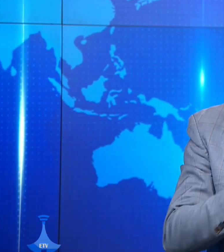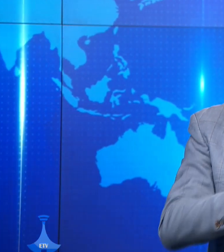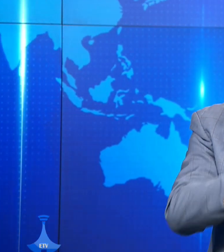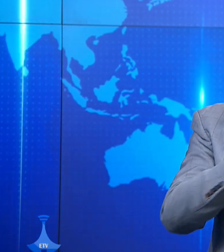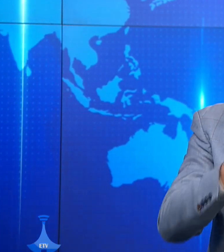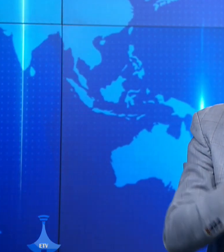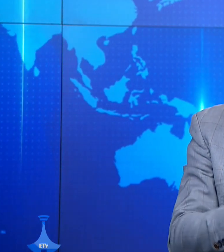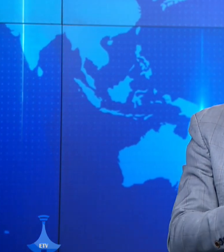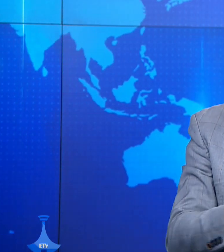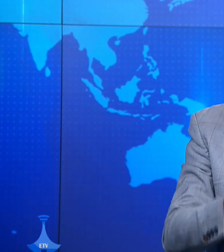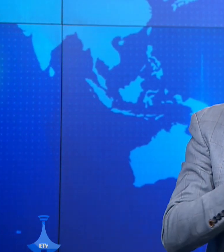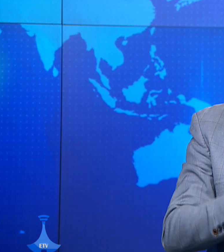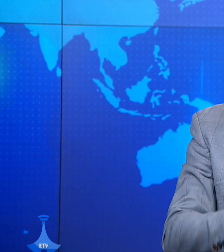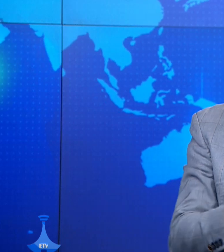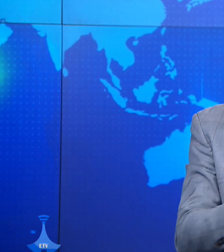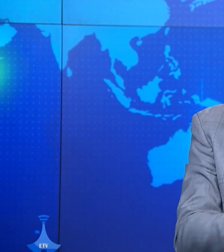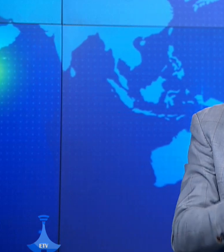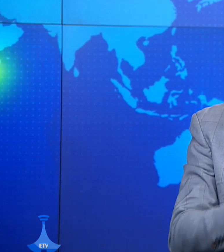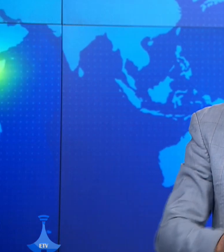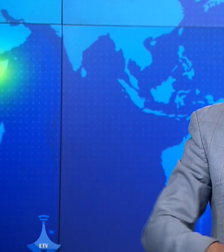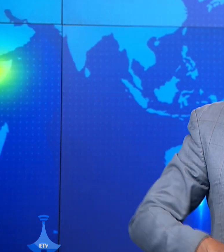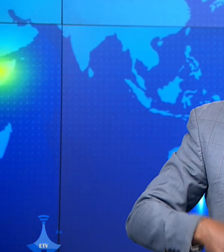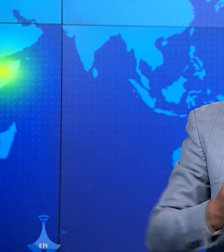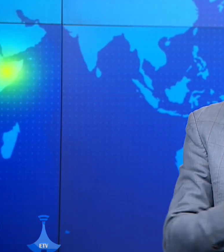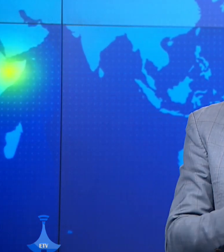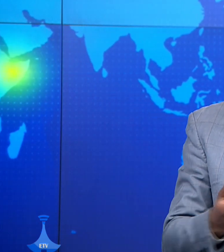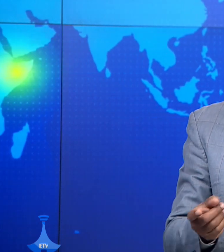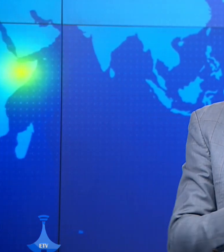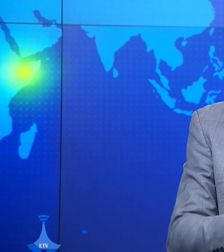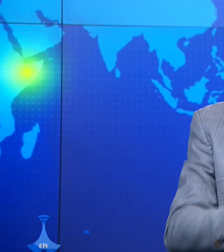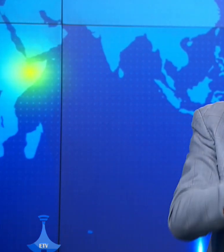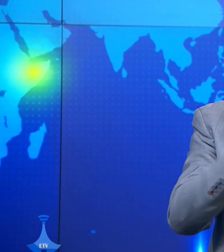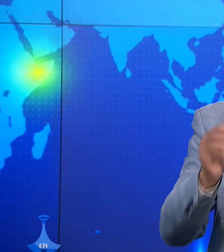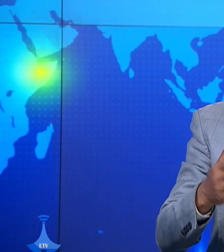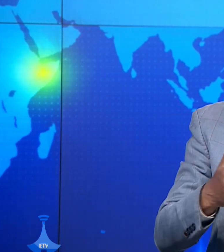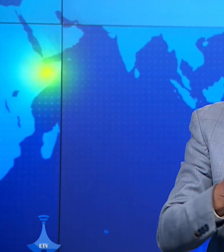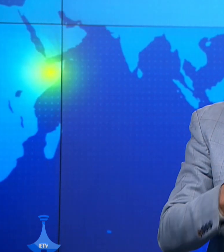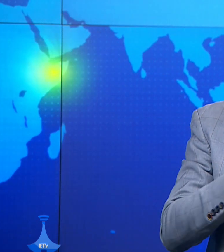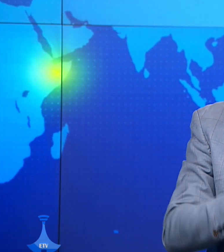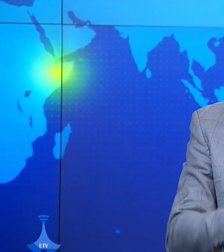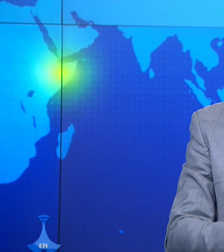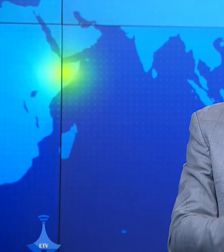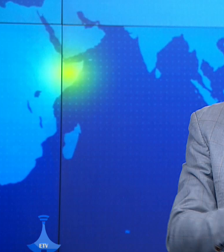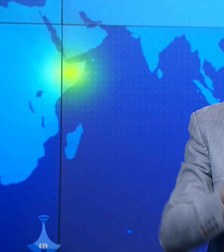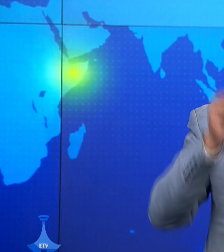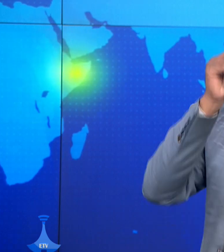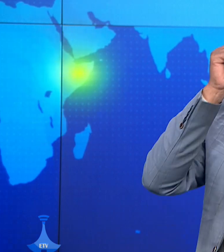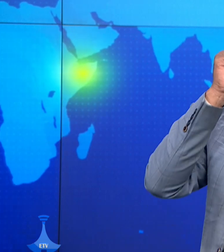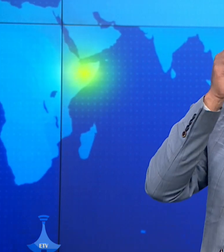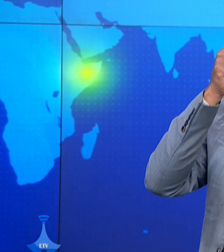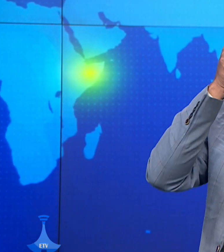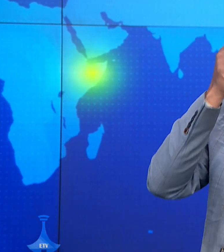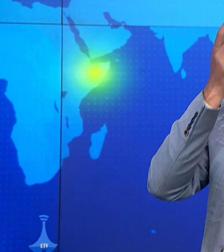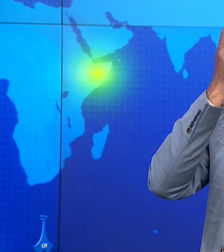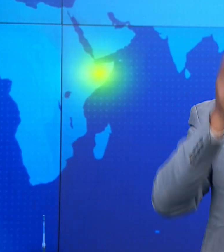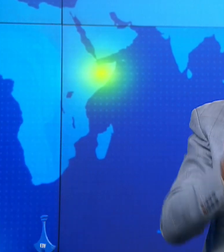ውሃ ሁሉንም ዘርፍ የሚነካ አህጉራዊ የህልውና ጉዳይ መሆኑን የአፍሪካ ህብረት ኮሚሽን ሊቀመንበር